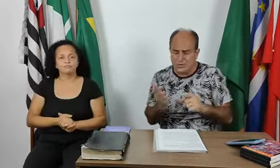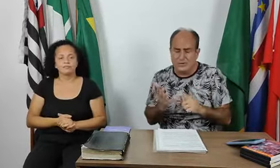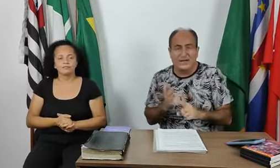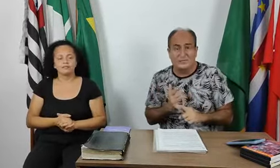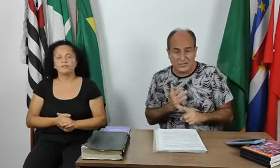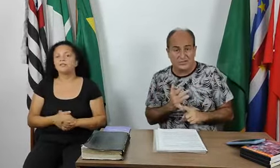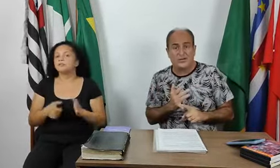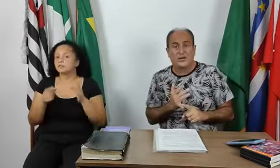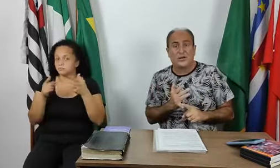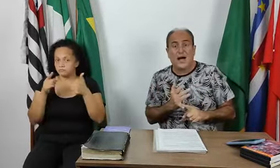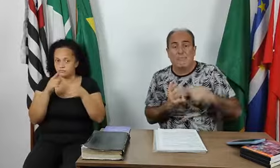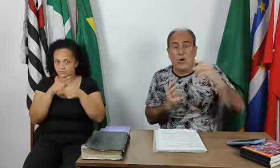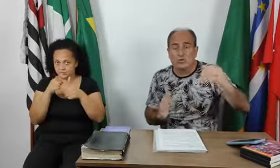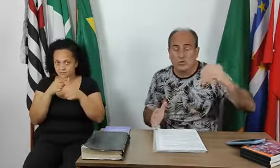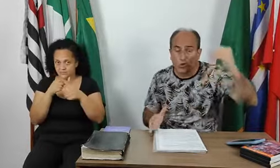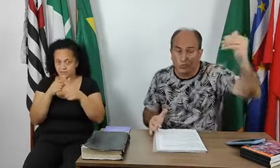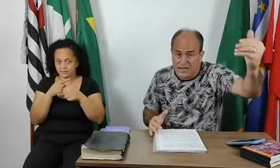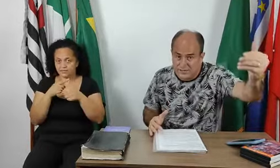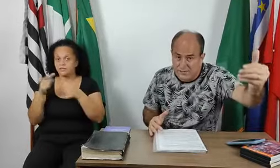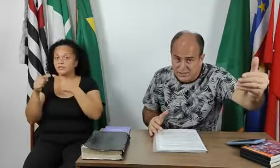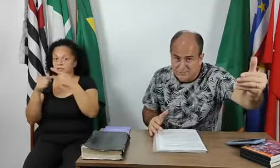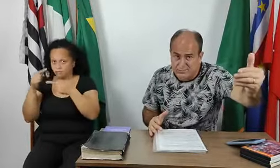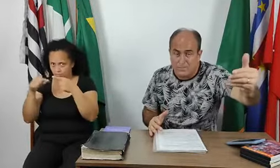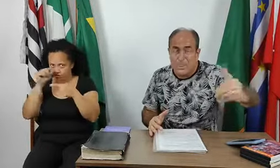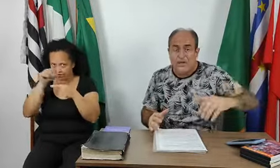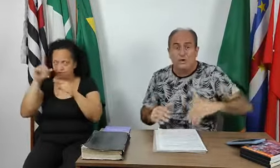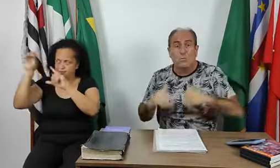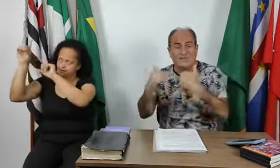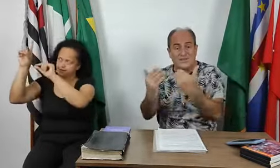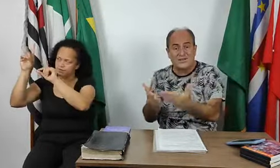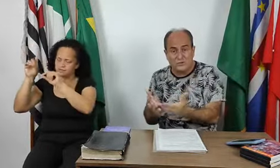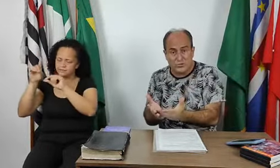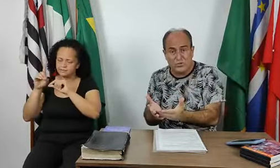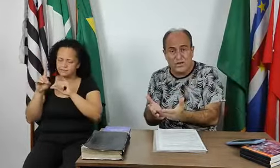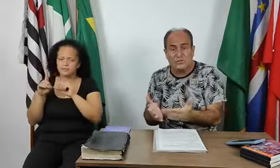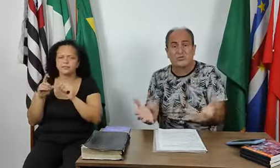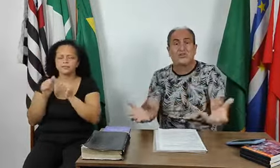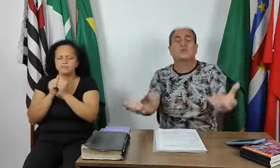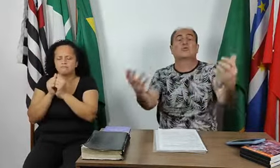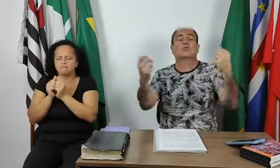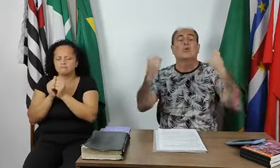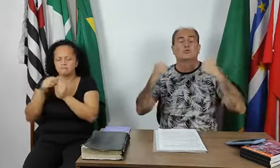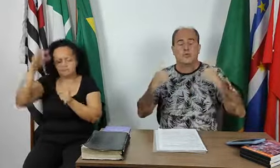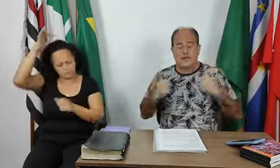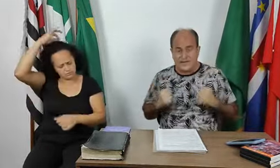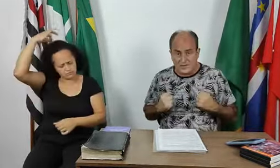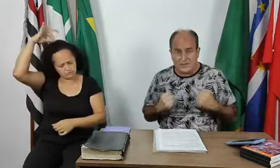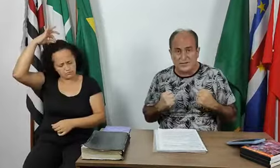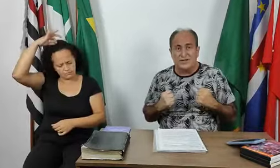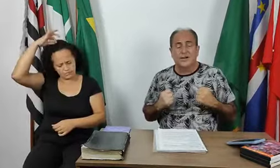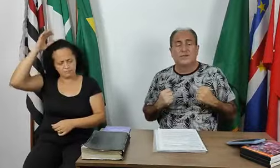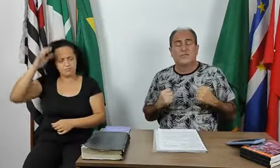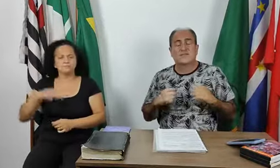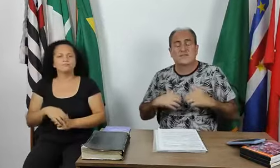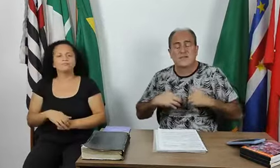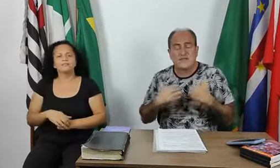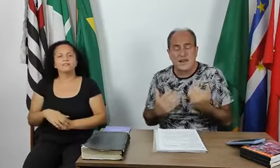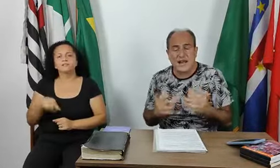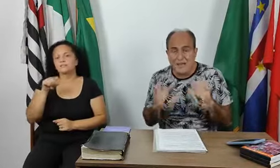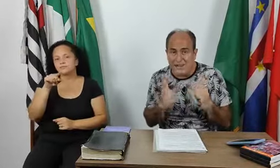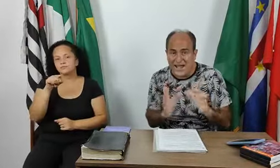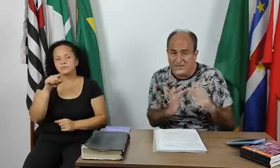Começando, primeiramente, após o novo nascimento e o batismo com o Espírito Santo e o dom de orar em línguas, você